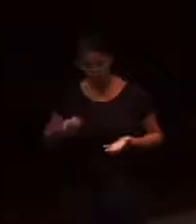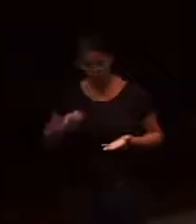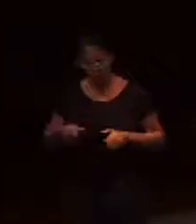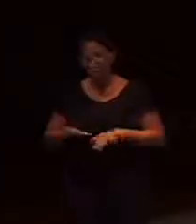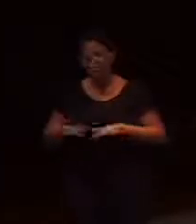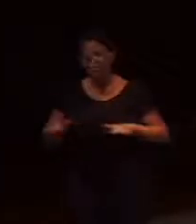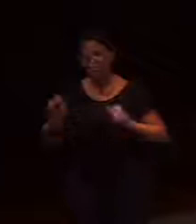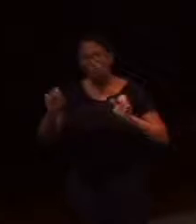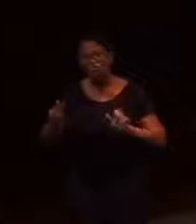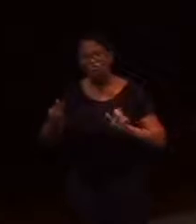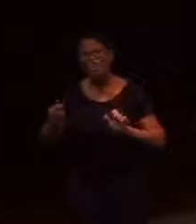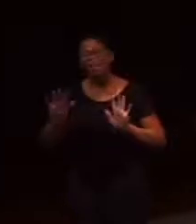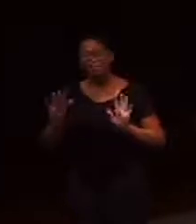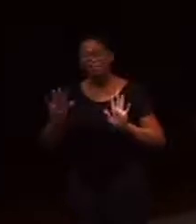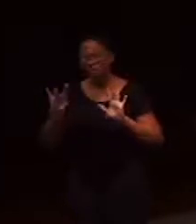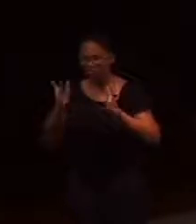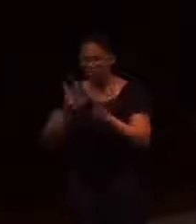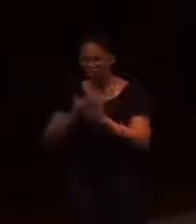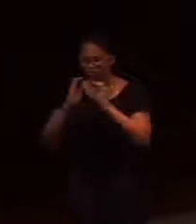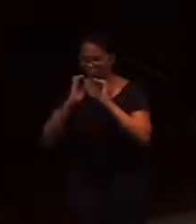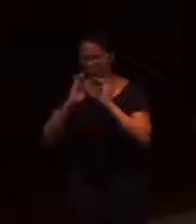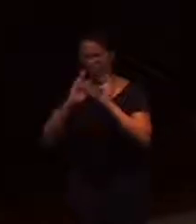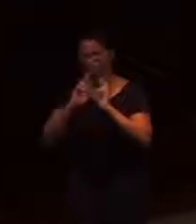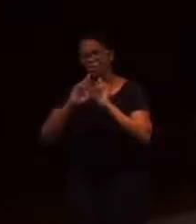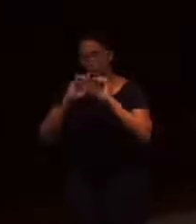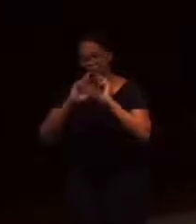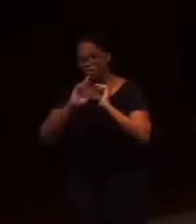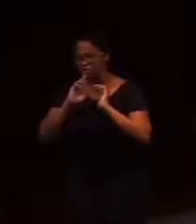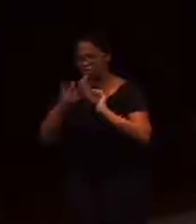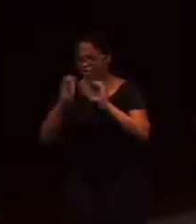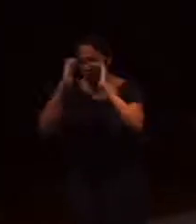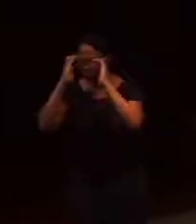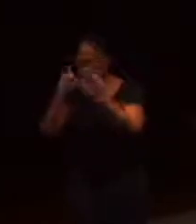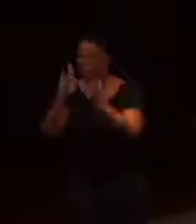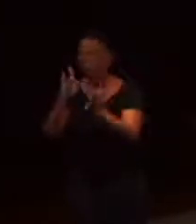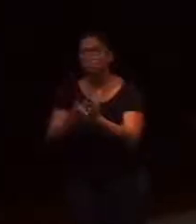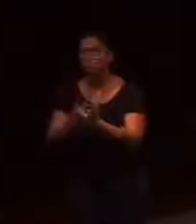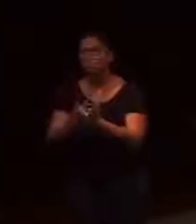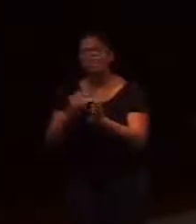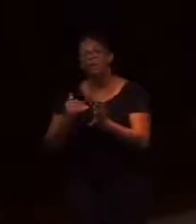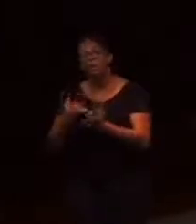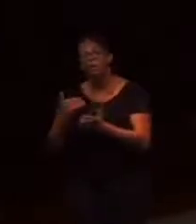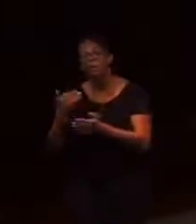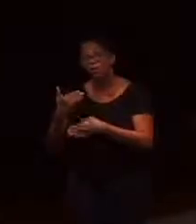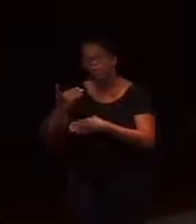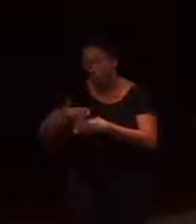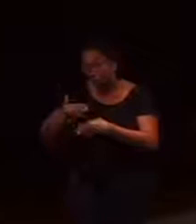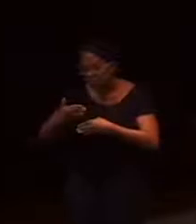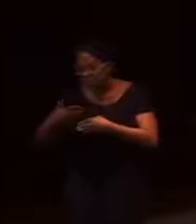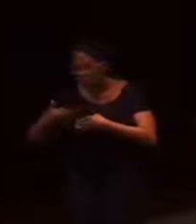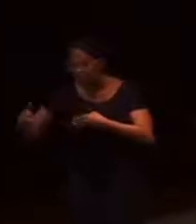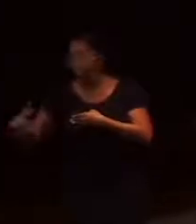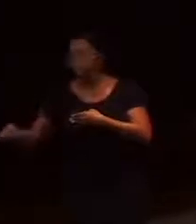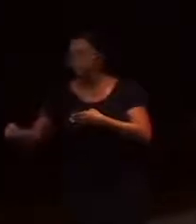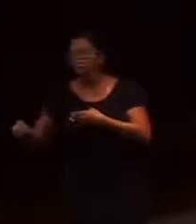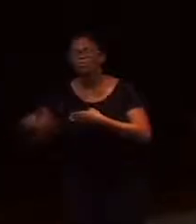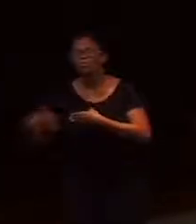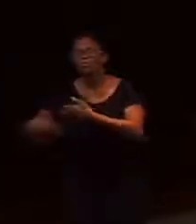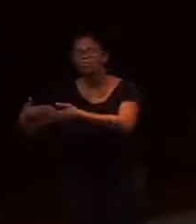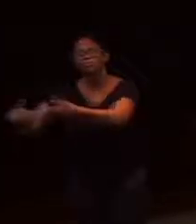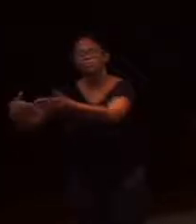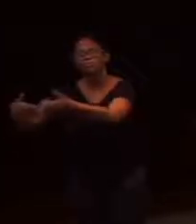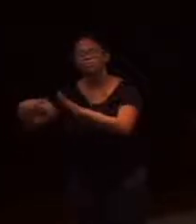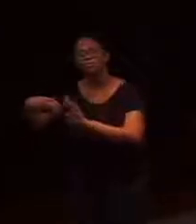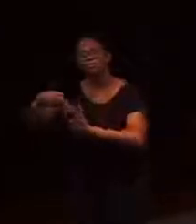uma celebração, um momento final de um outro começo, né? A partir da publicação da